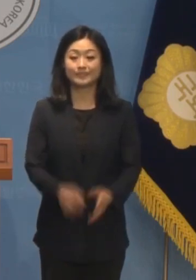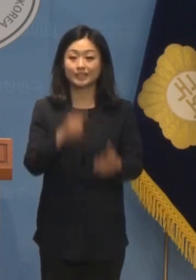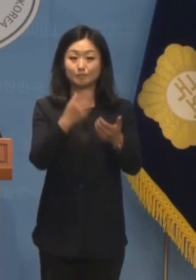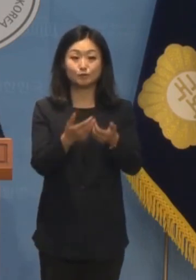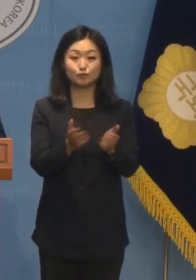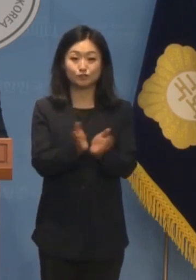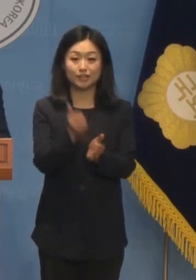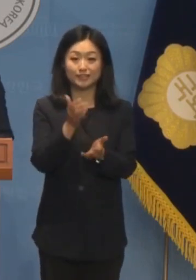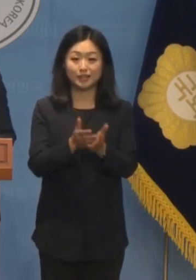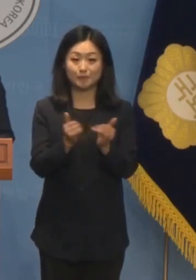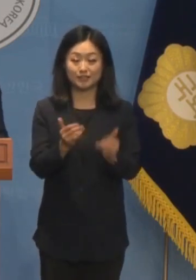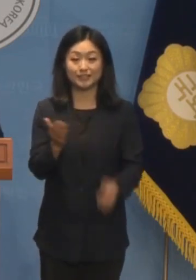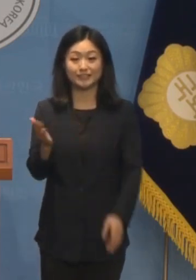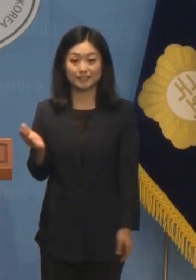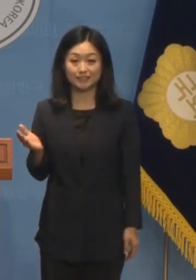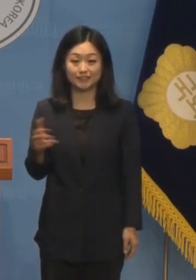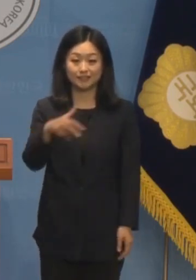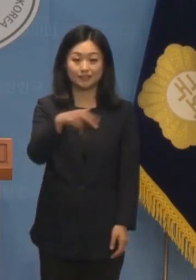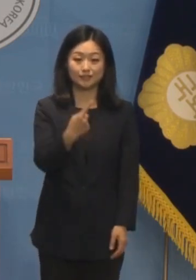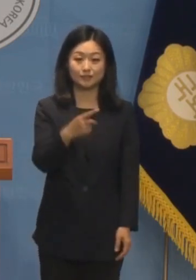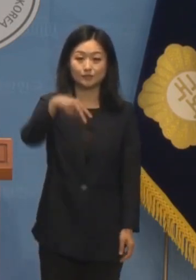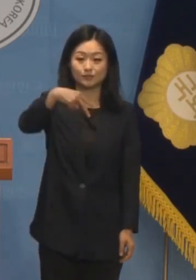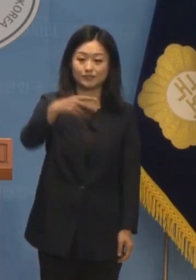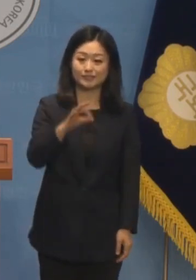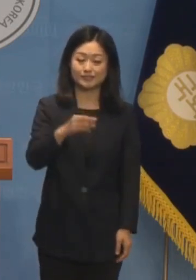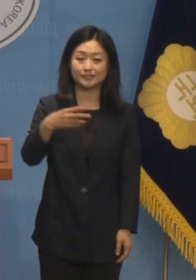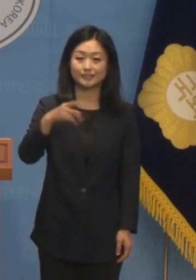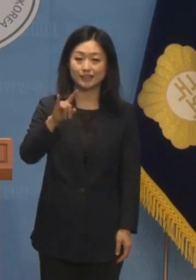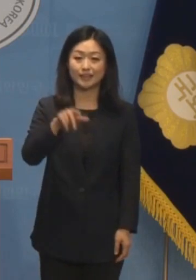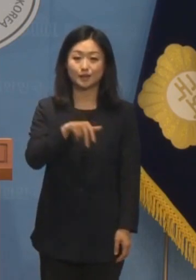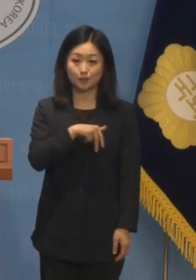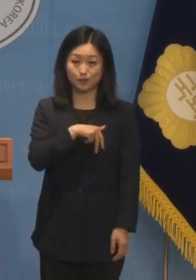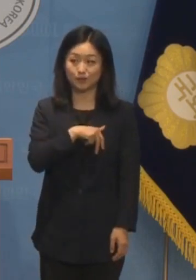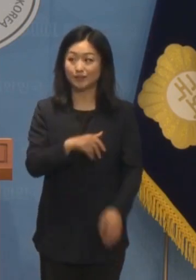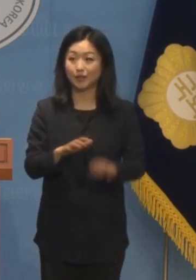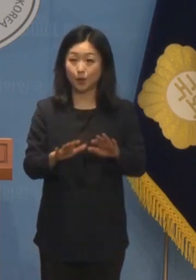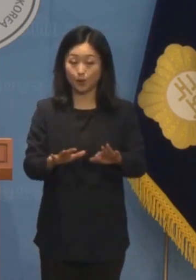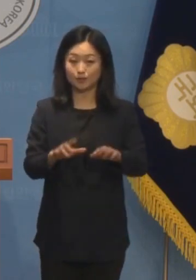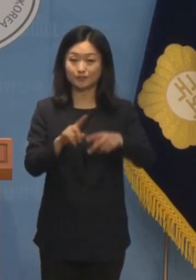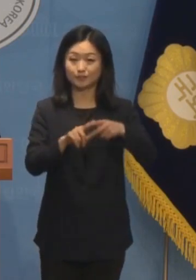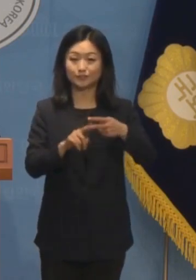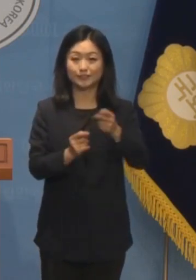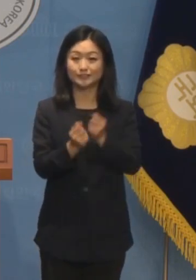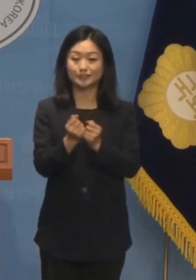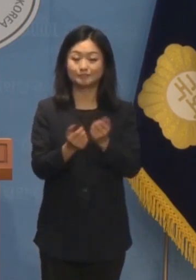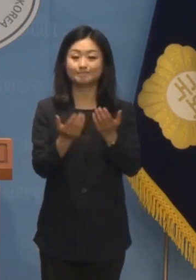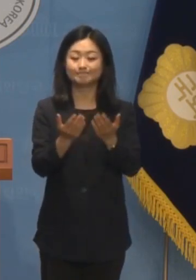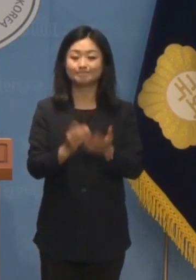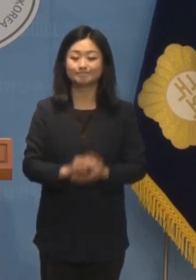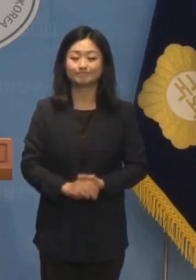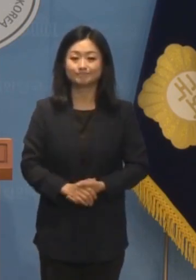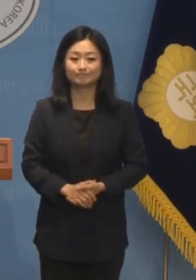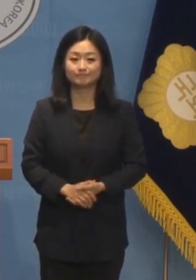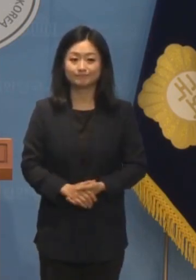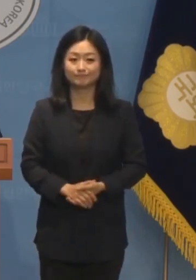더불어민주당 수석대변인을 맡고 있는 조승래 의원입니다. 두 건의 오전 브리핑을 드리도록 하겠습니다.